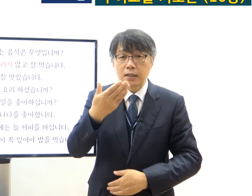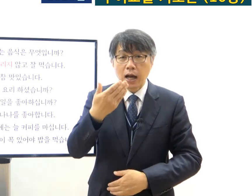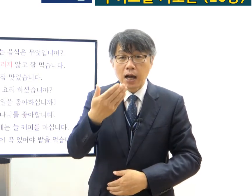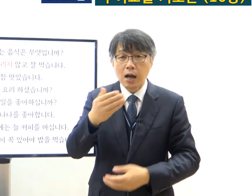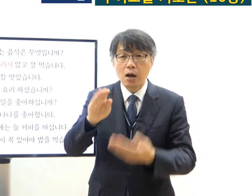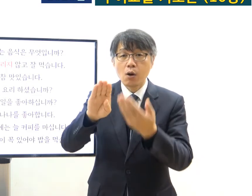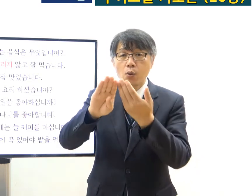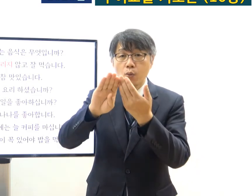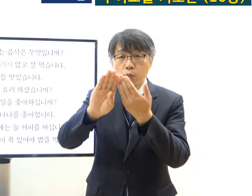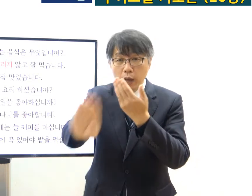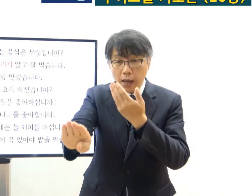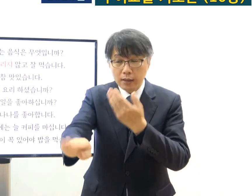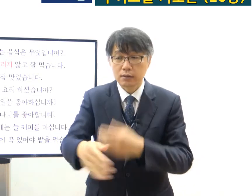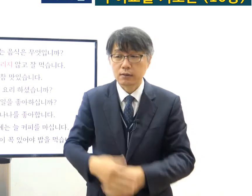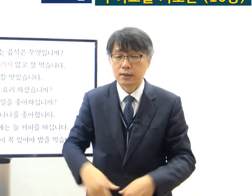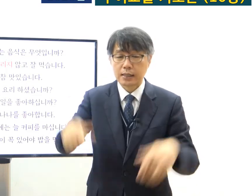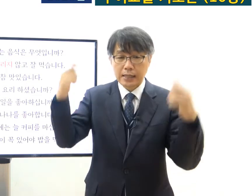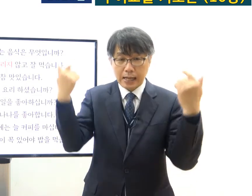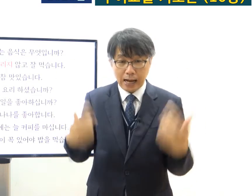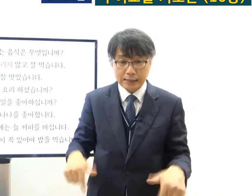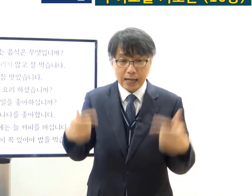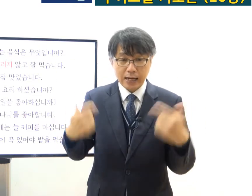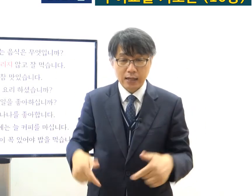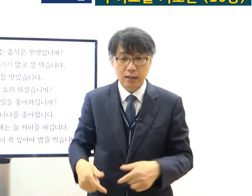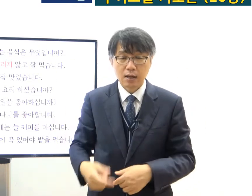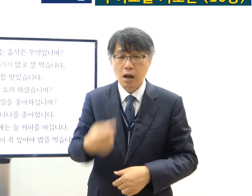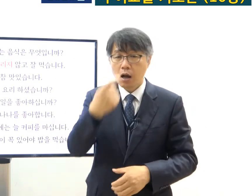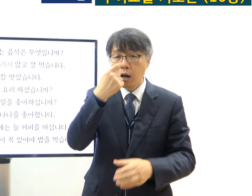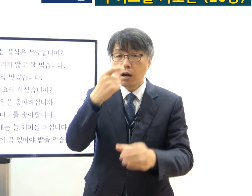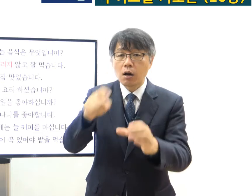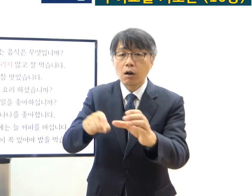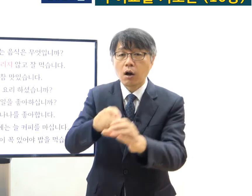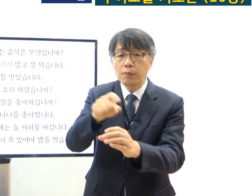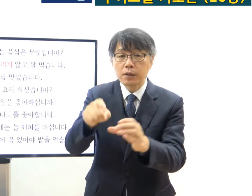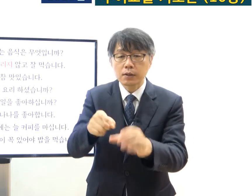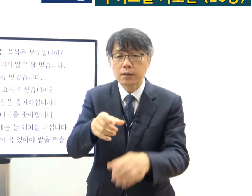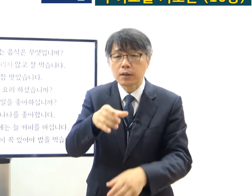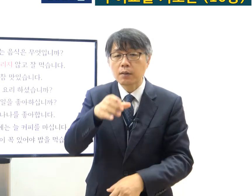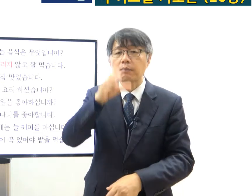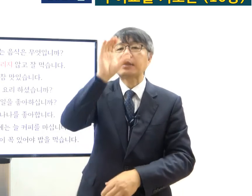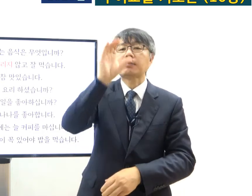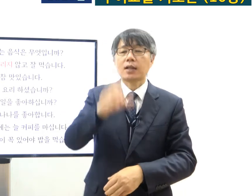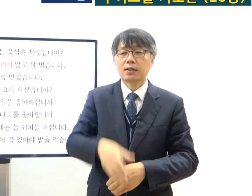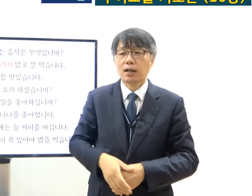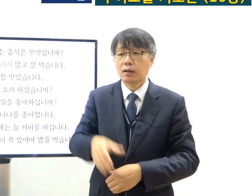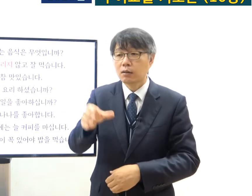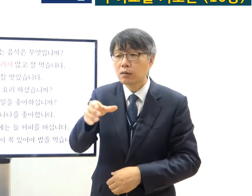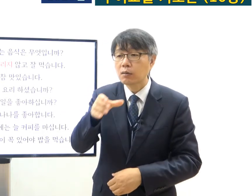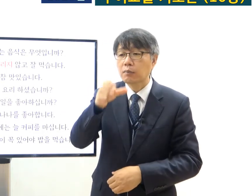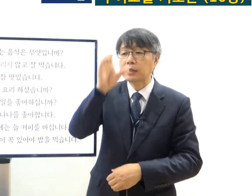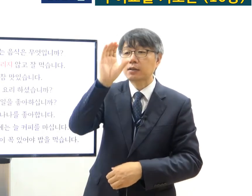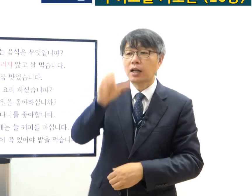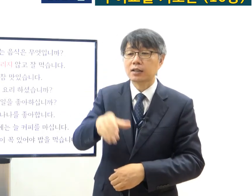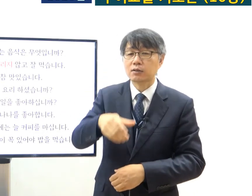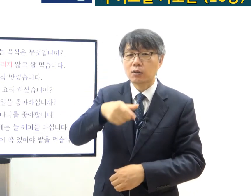식사 후에는 항상 커피를 마십니다. 자, 마시는 건 아시겠죠? 이렇게